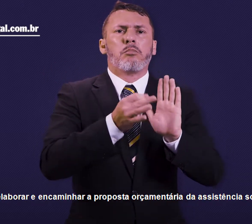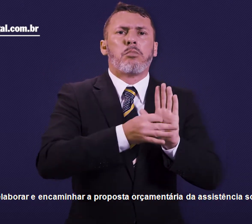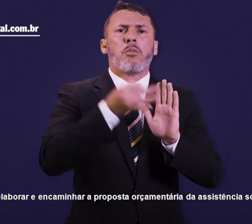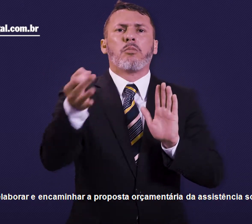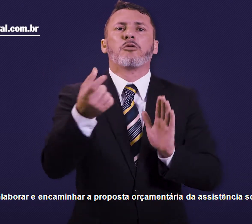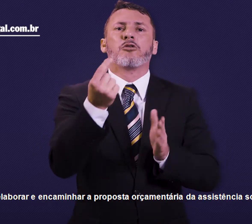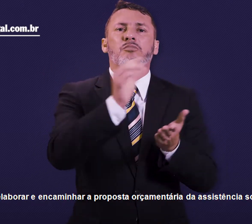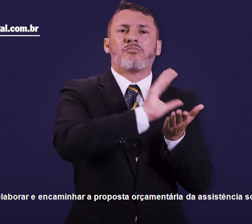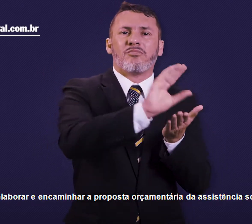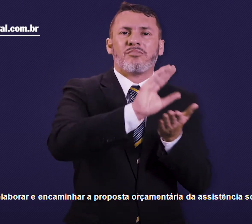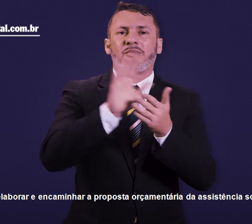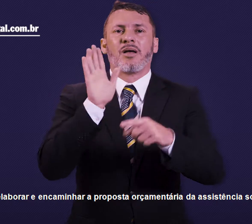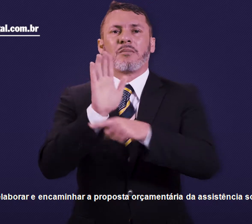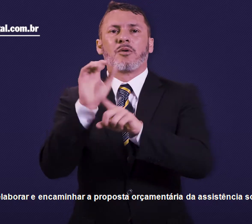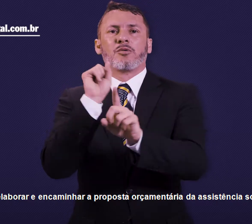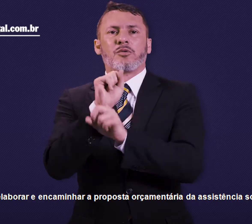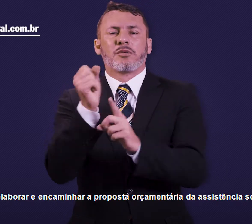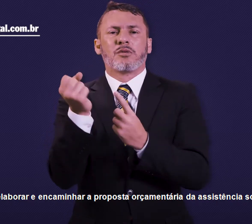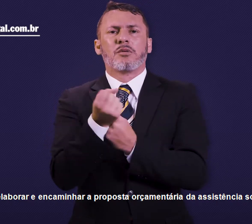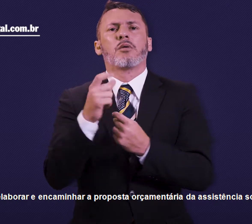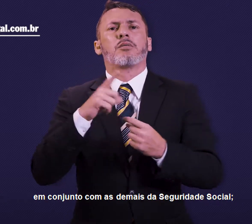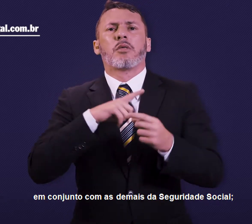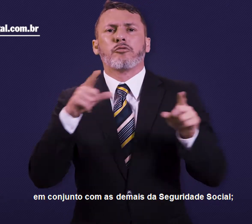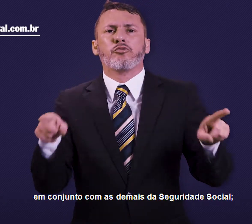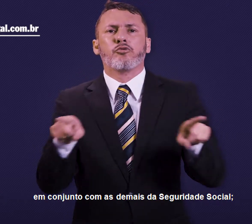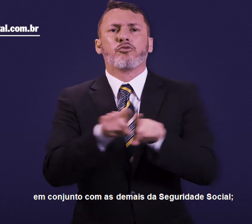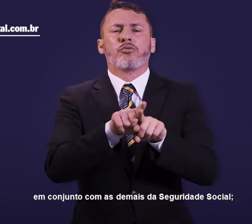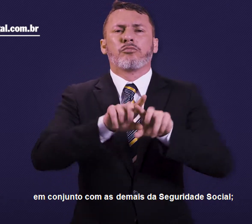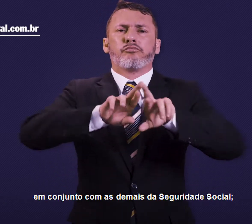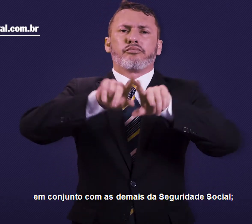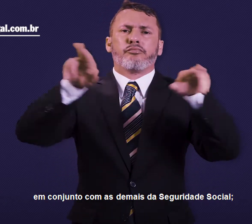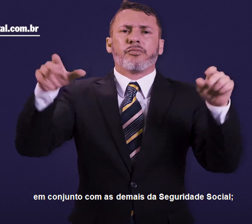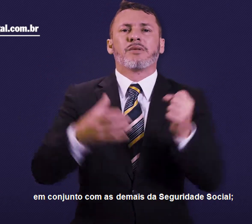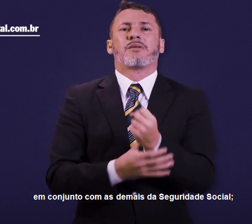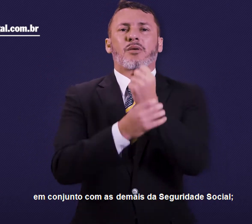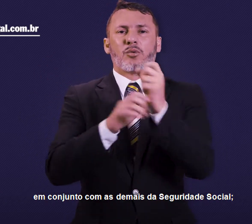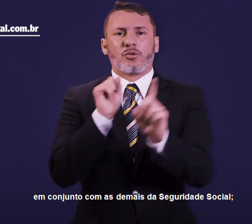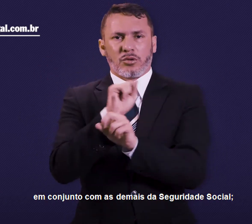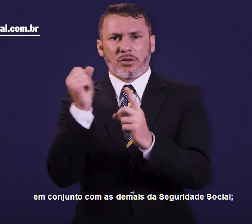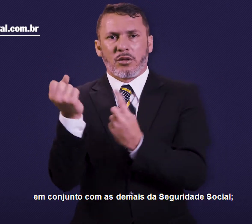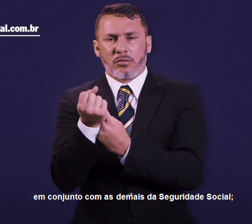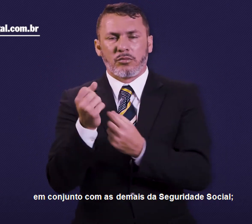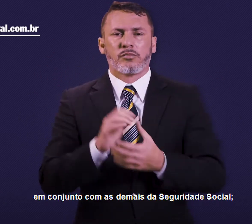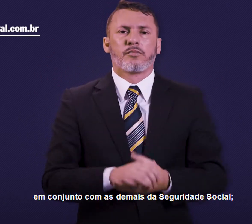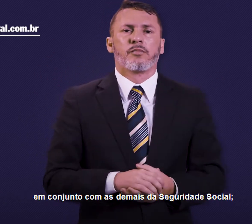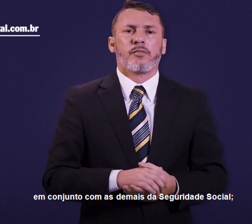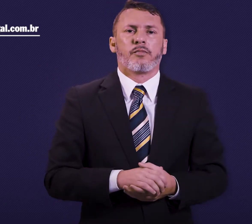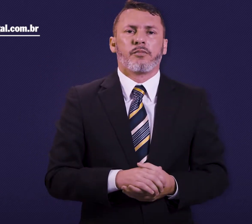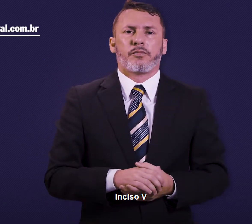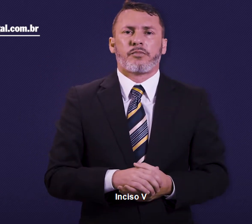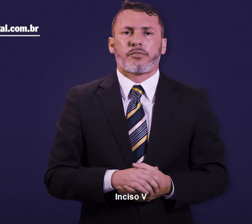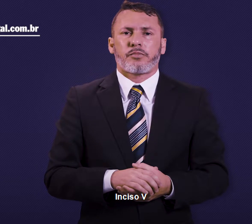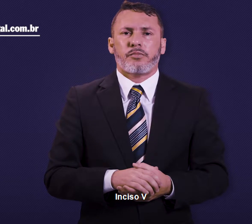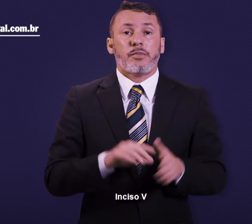proposta orçamentária da assistência social em conjunto com as demais da Seguridade Social. Inciso